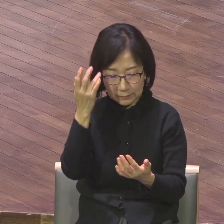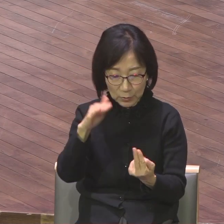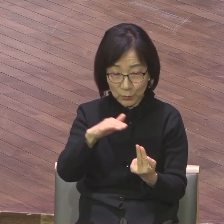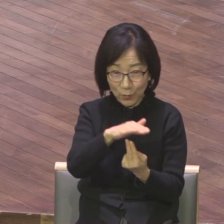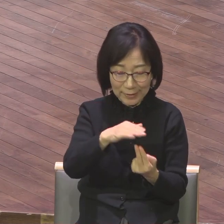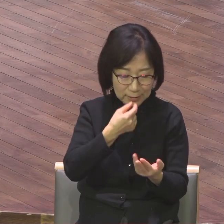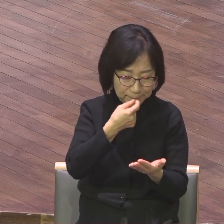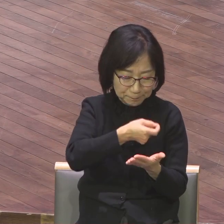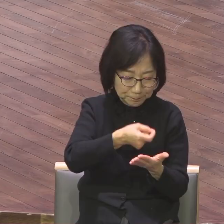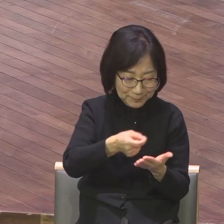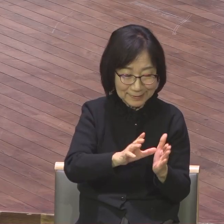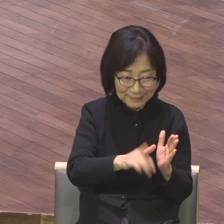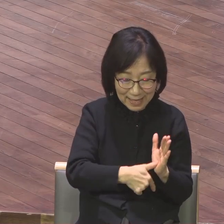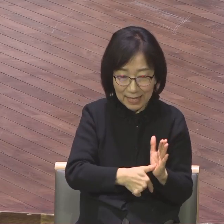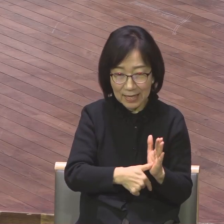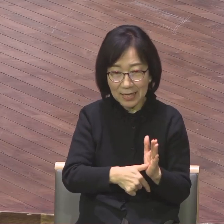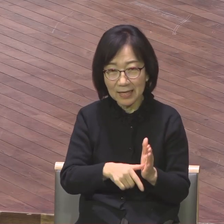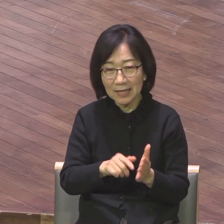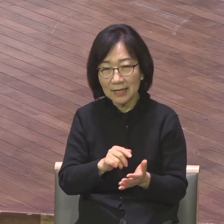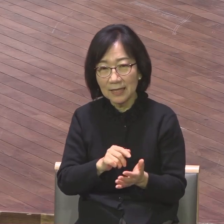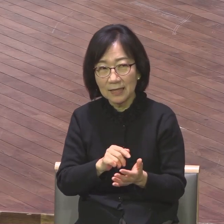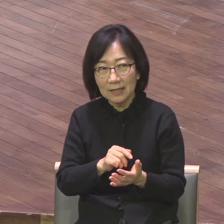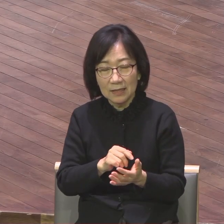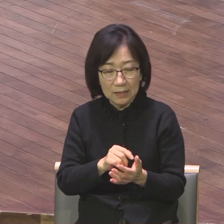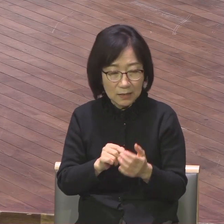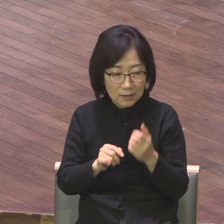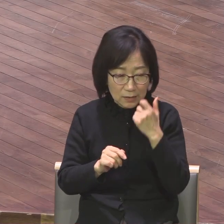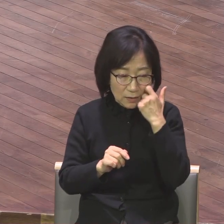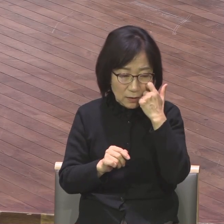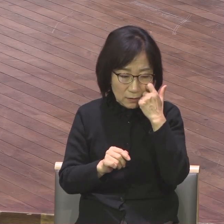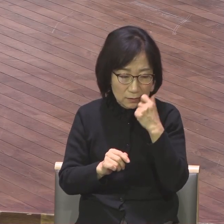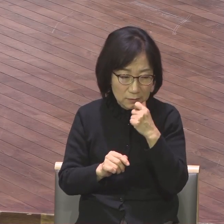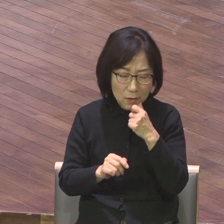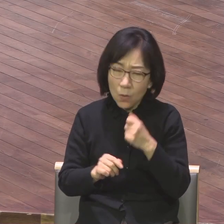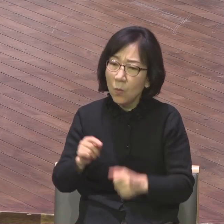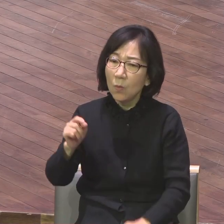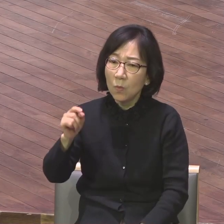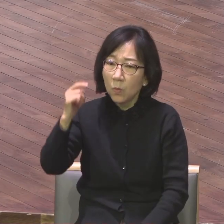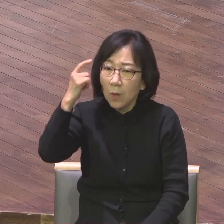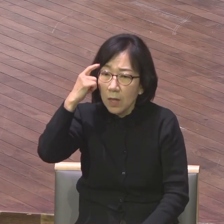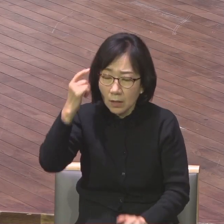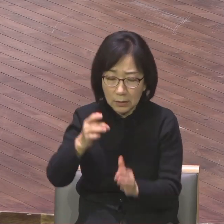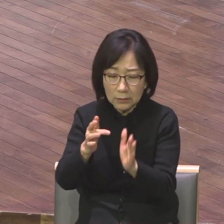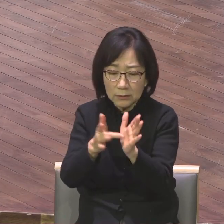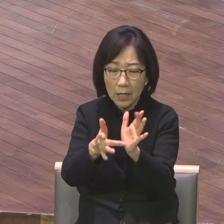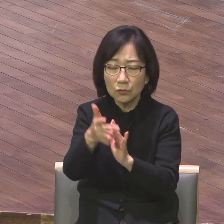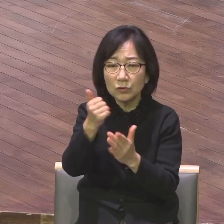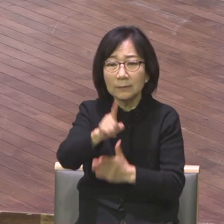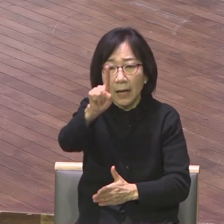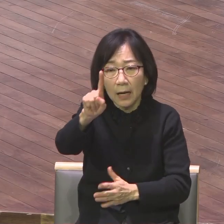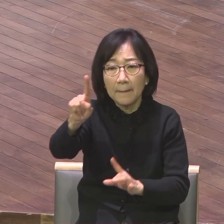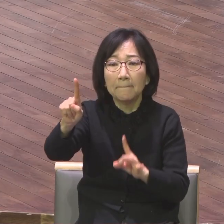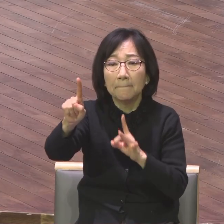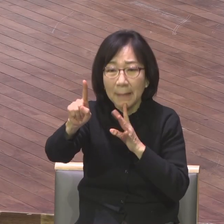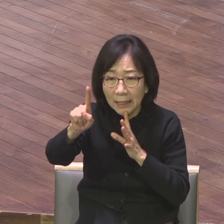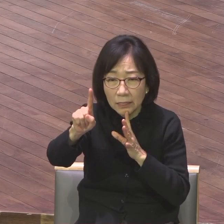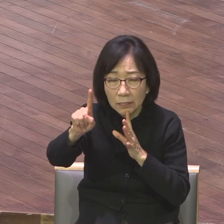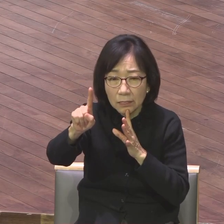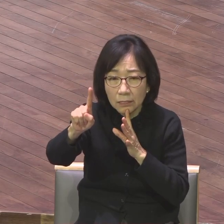고백 이후에 부연 설명을 통해서 왜 예수 그리스도만 흥해야 하는가에